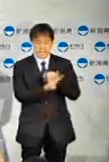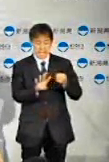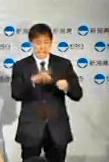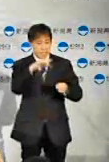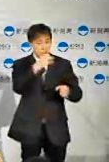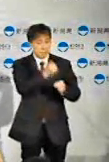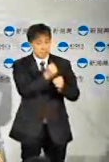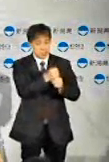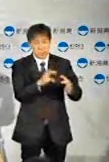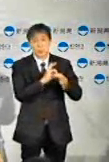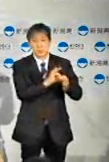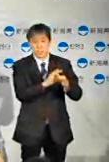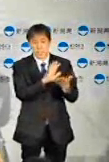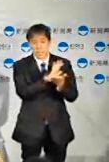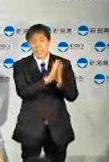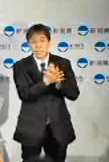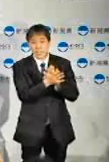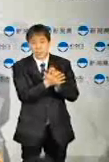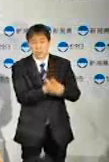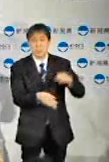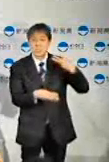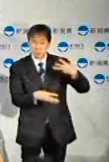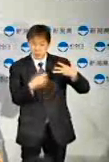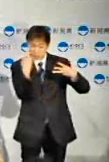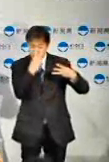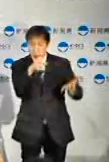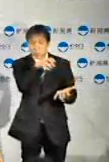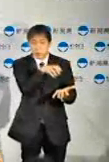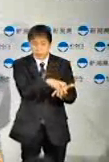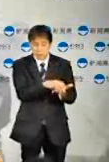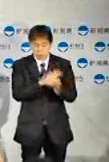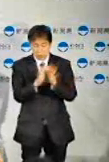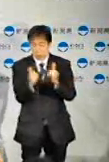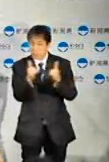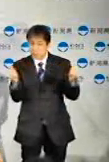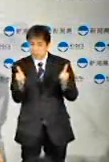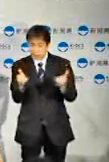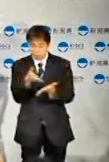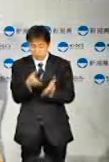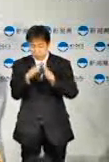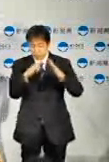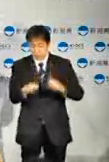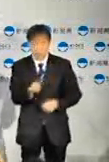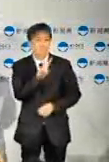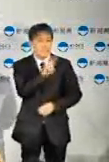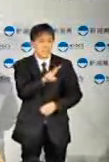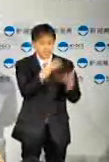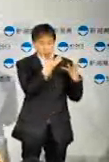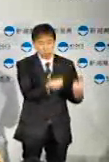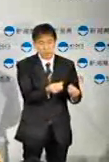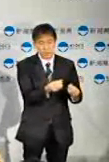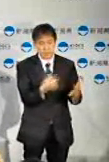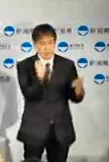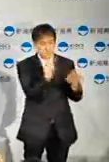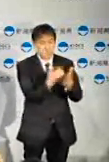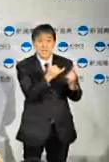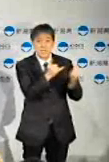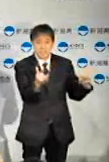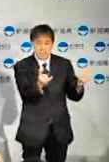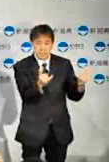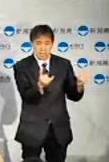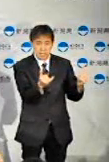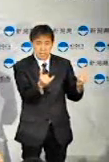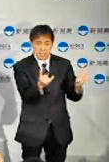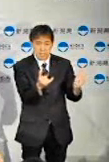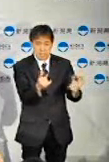ども、県独自の3つの検証の県民説明会が2回の日程を、終えました。参加者が2回合わせて、オン